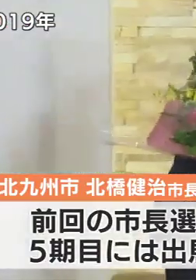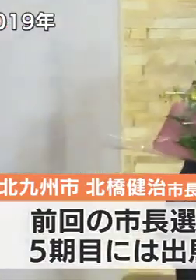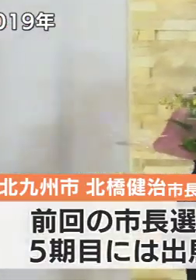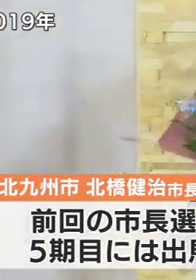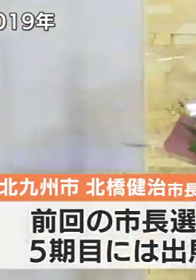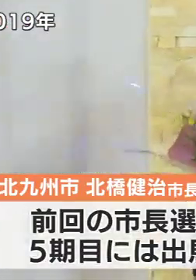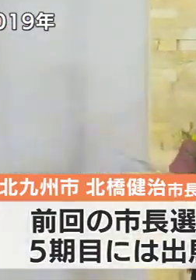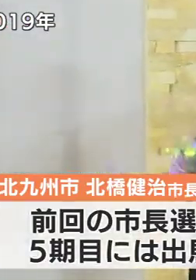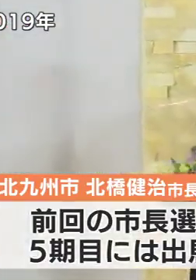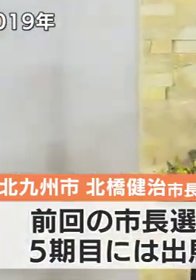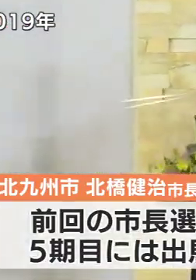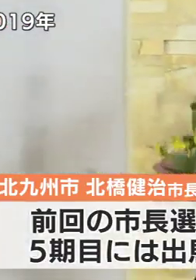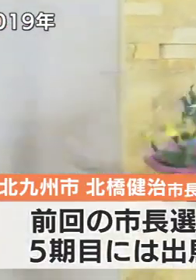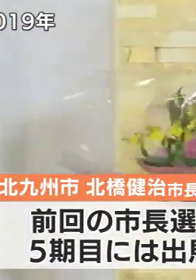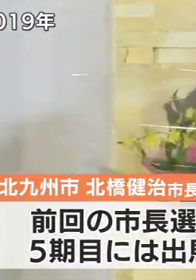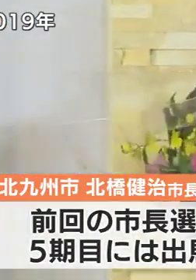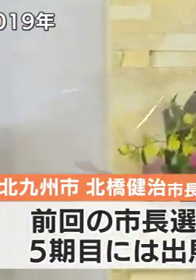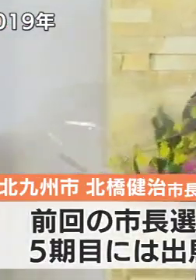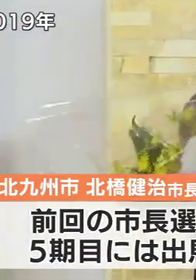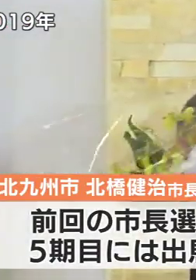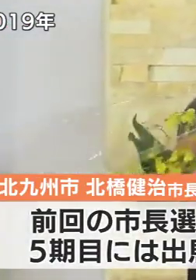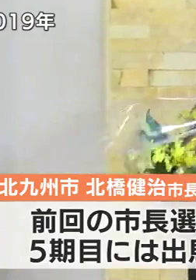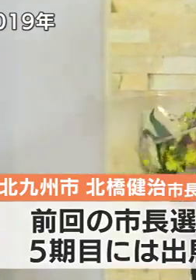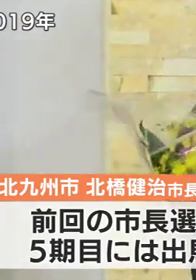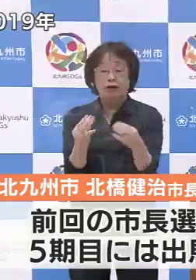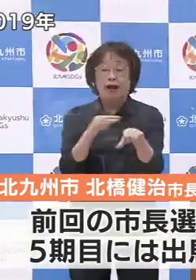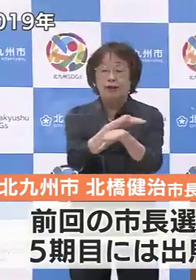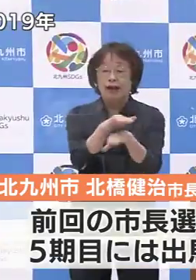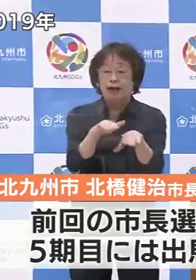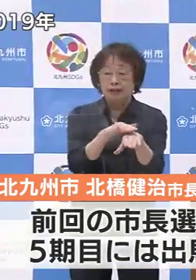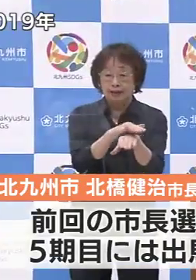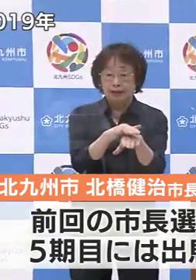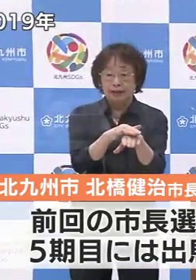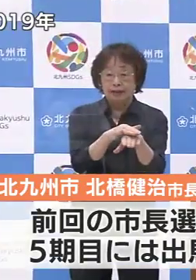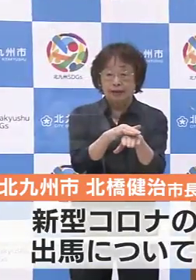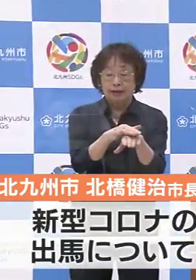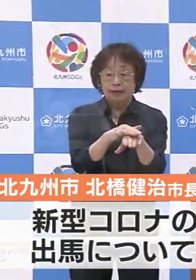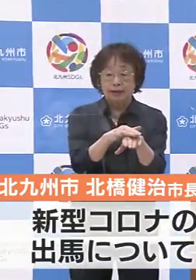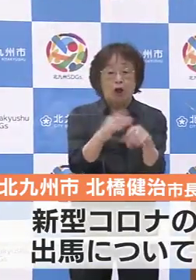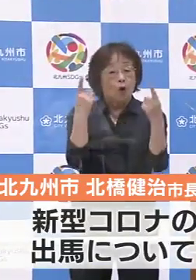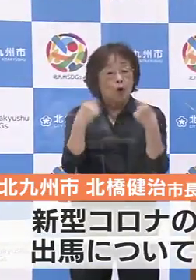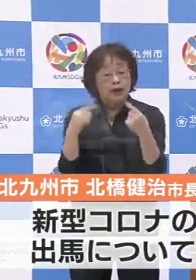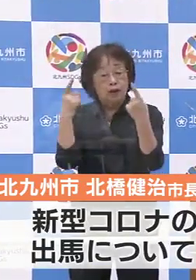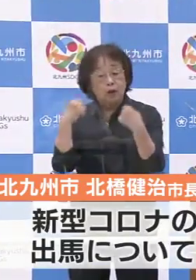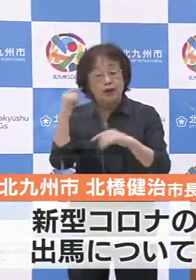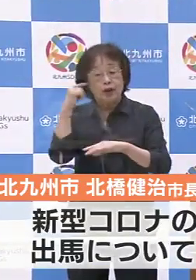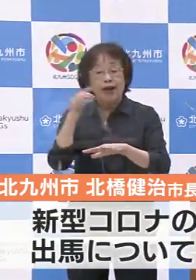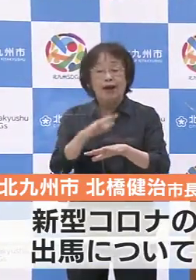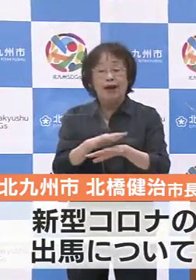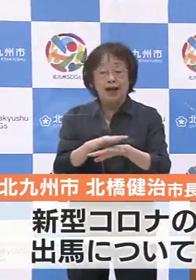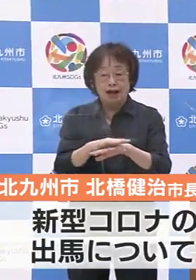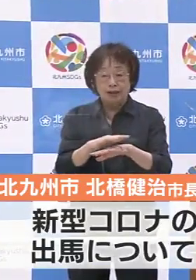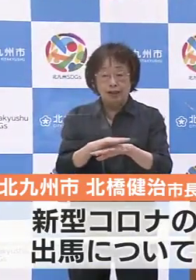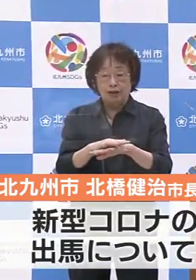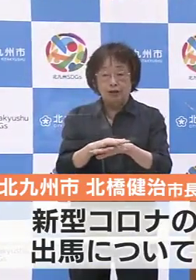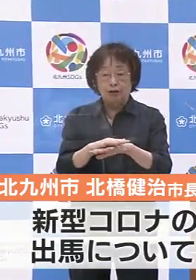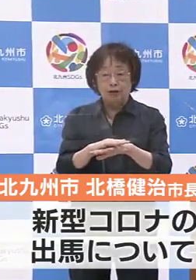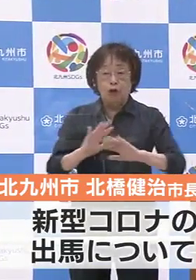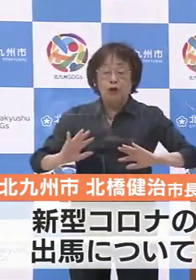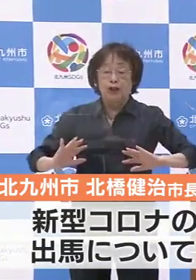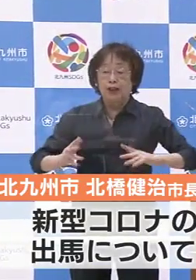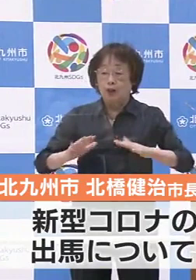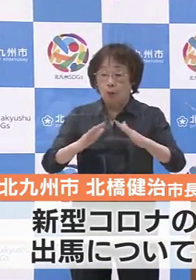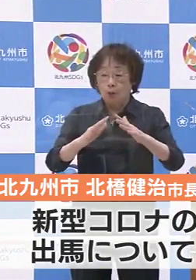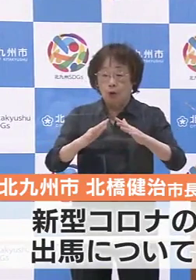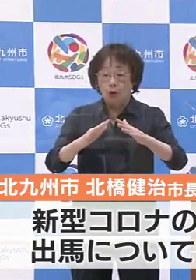を決めには出馬しないことを明言していました響ターンし主張は新型コロナの感性が落ち着いた